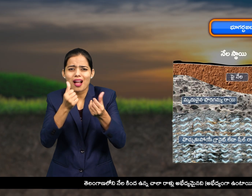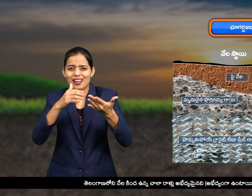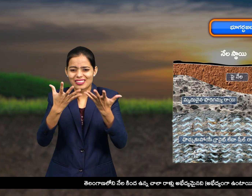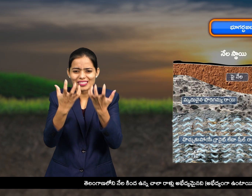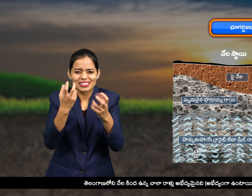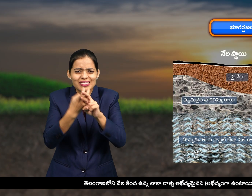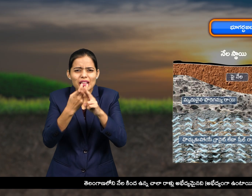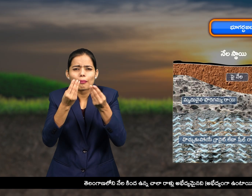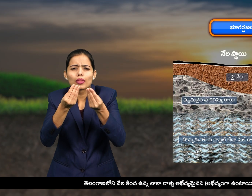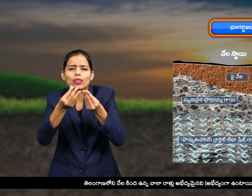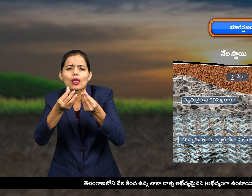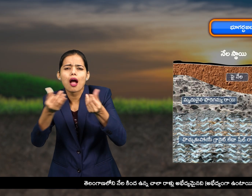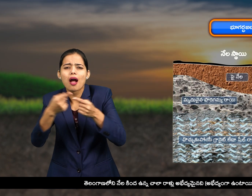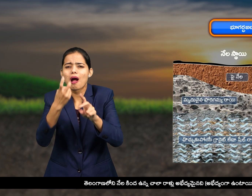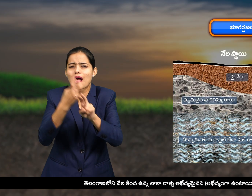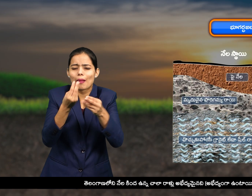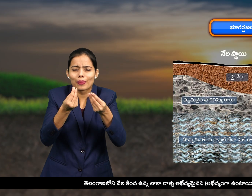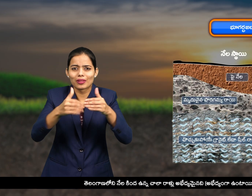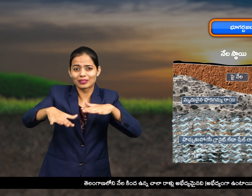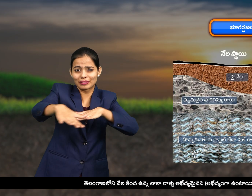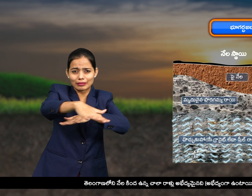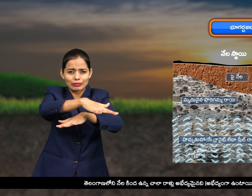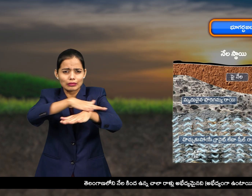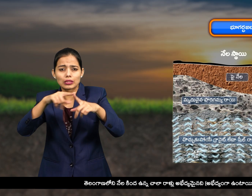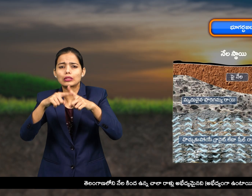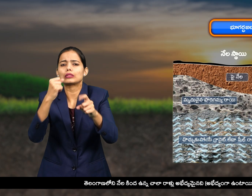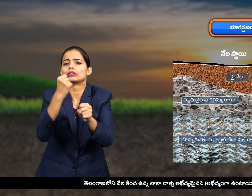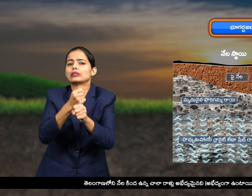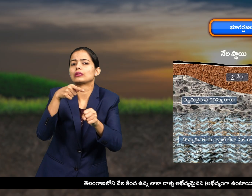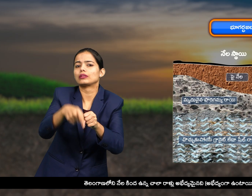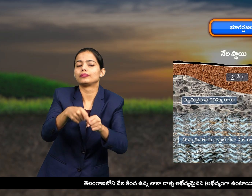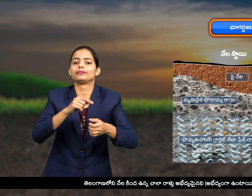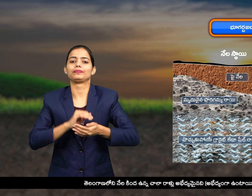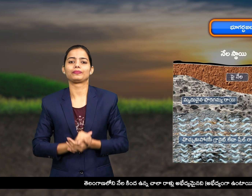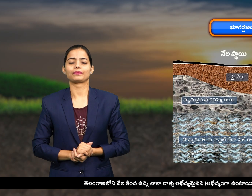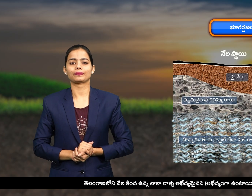తెలంగాణలోని నేల కింద ఉన్న చాలా రాళ్లు అభేద్యమైనవి.